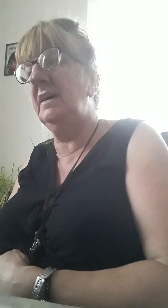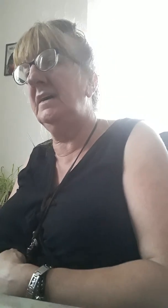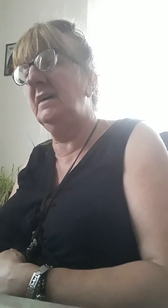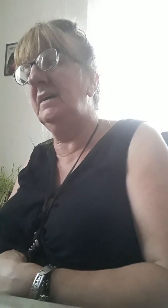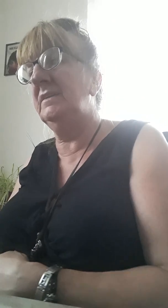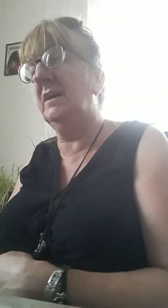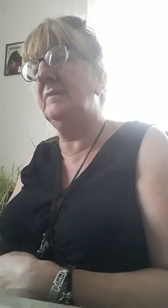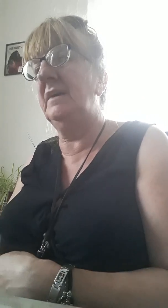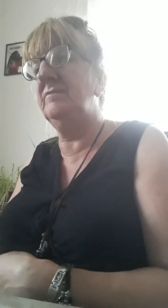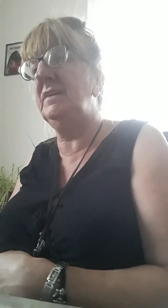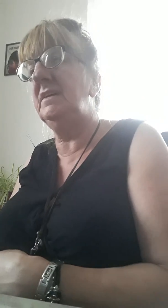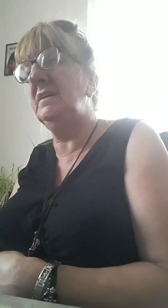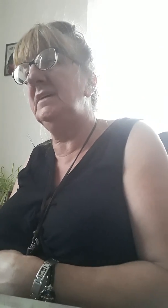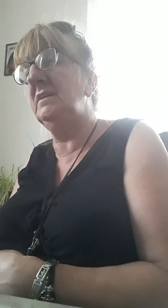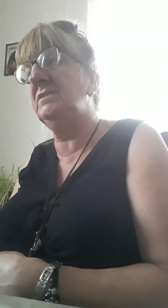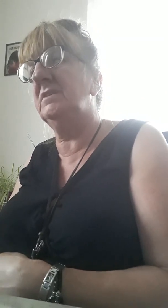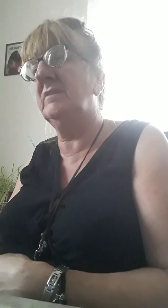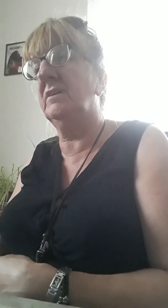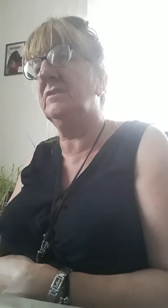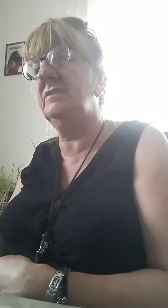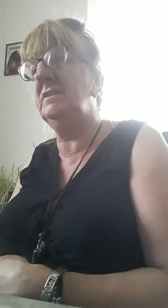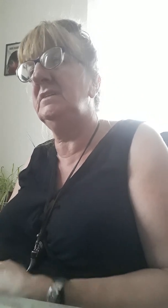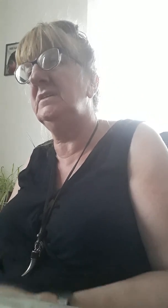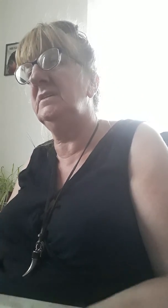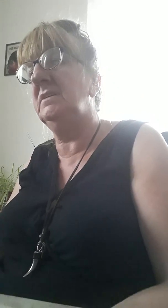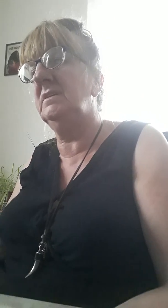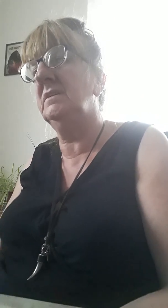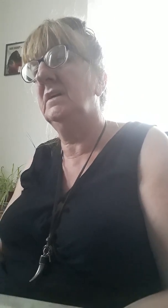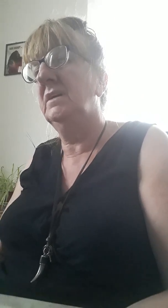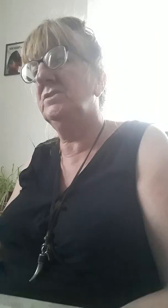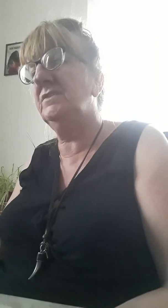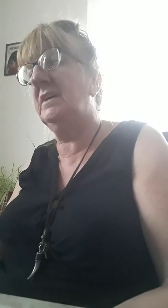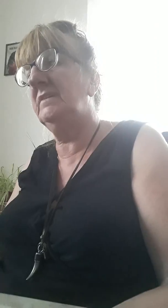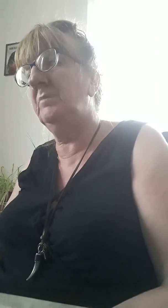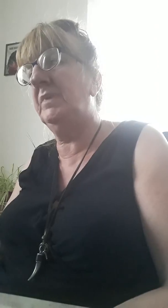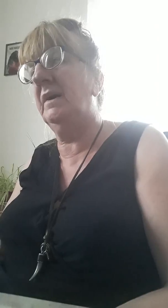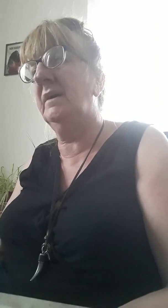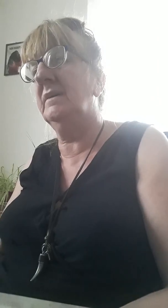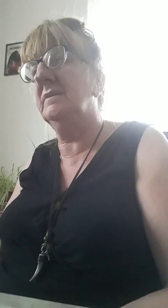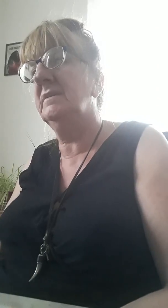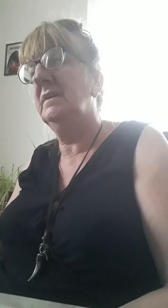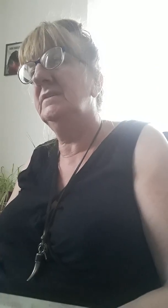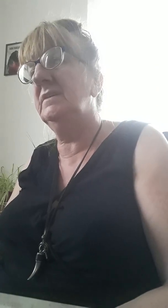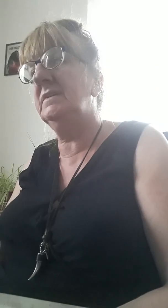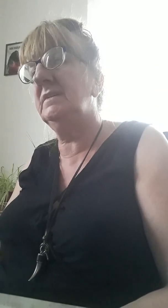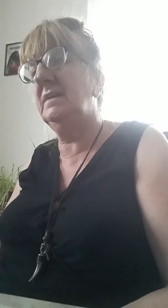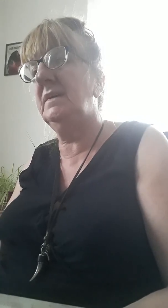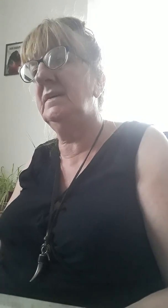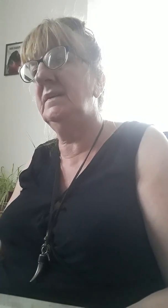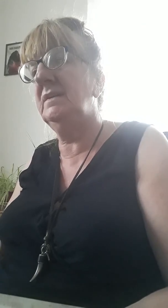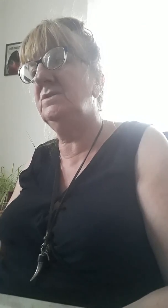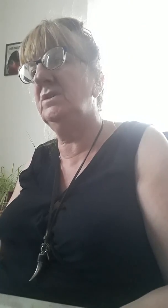entrée dans ma vie, je leur ai dit que ça n'est pas ce qu'étaient les yeux